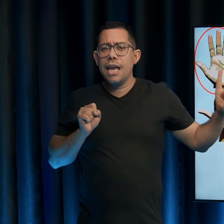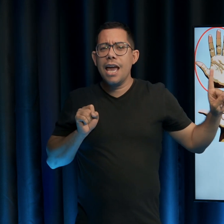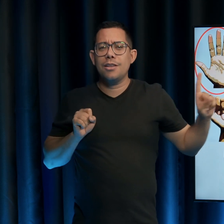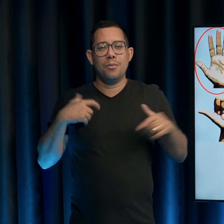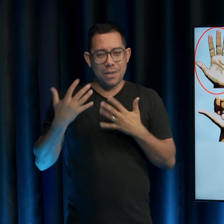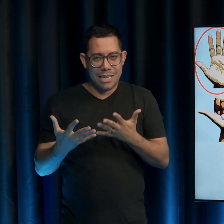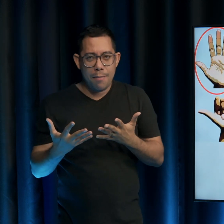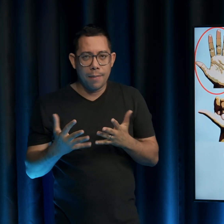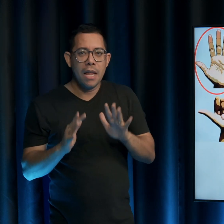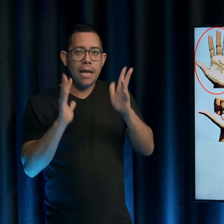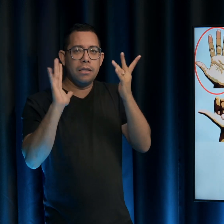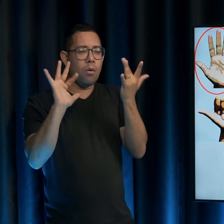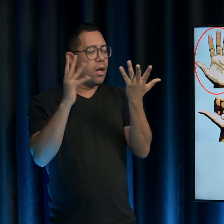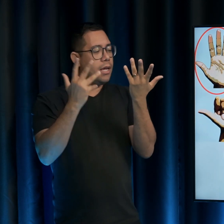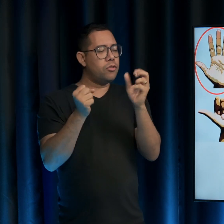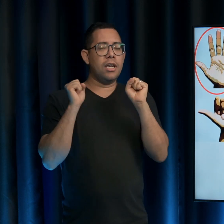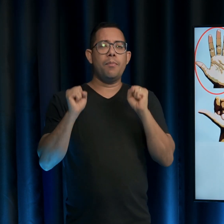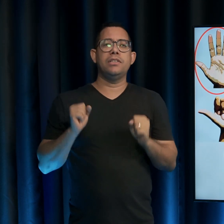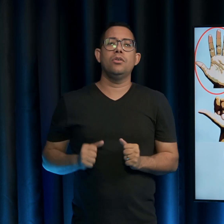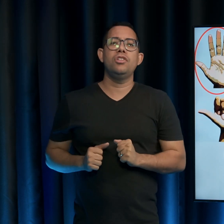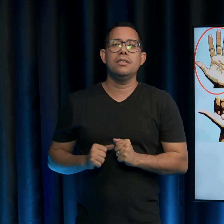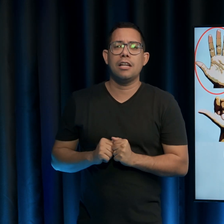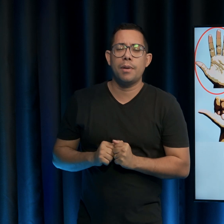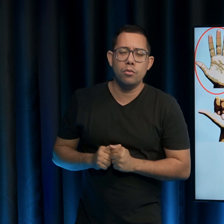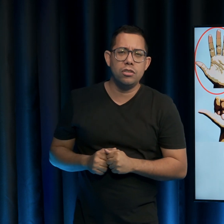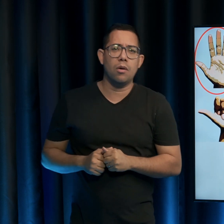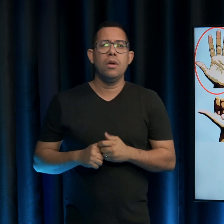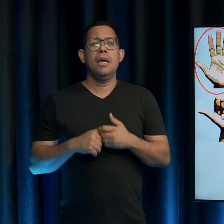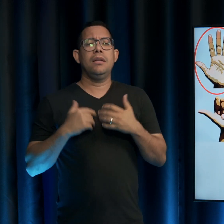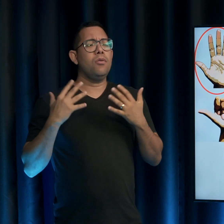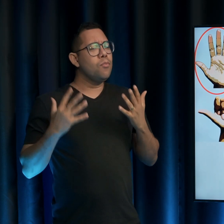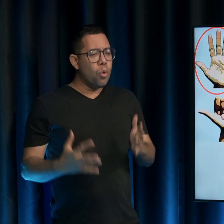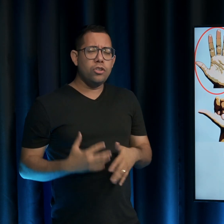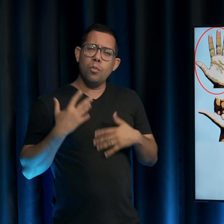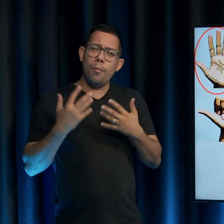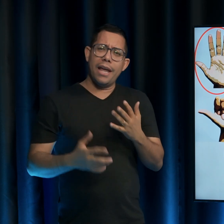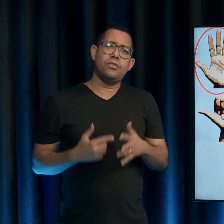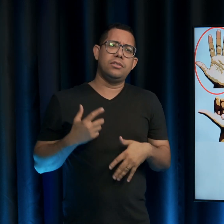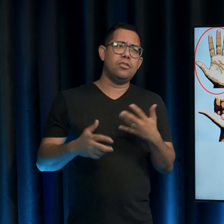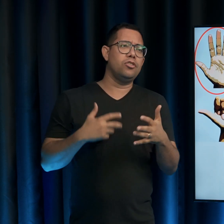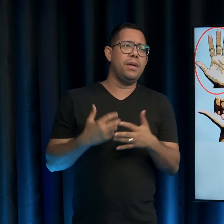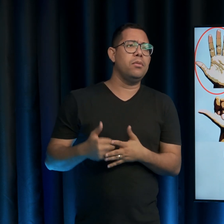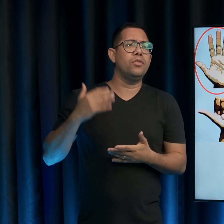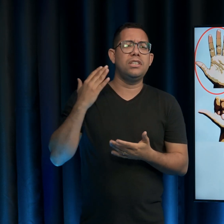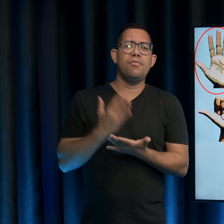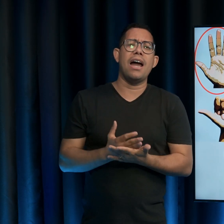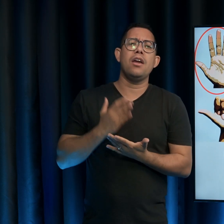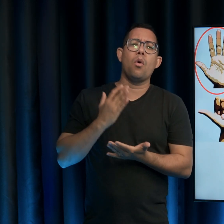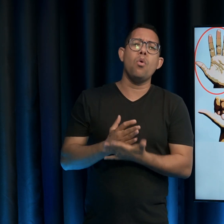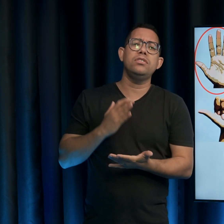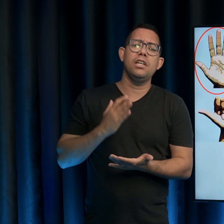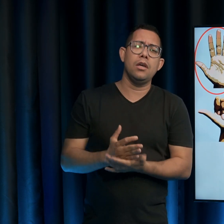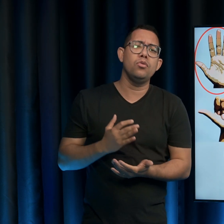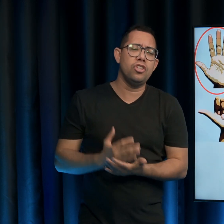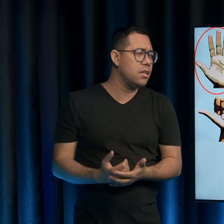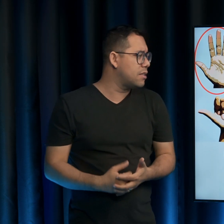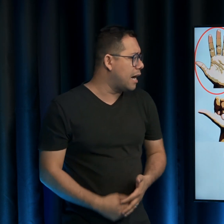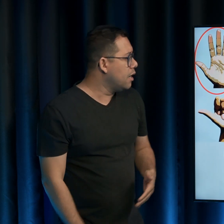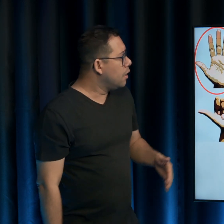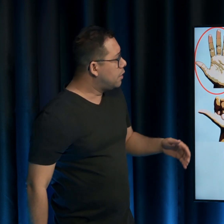quieto, percebe? Então, ó, isso aqui pode ser utilizado para a multidão. Então, em muitos momentos, textos bíblicos você vai conseguir utilizar. Tanto,